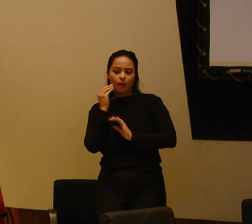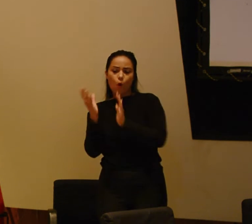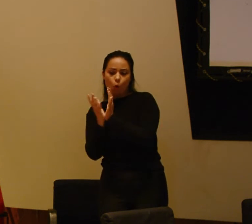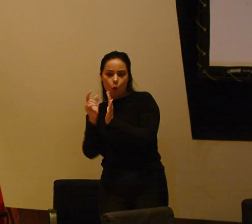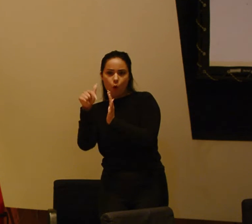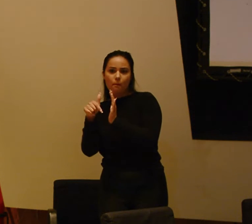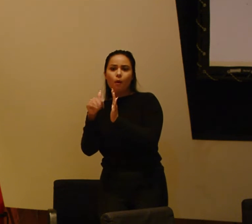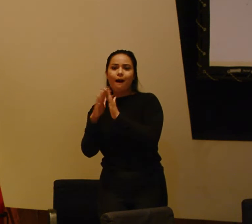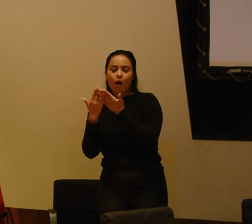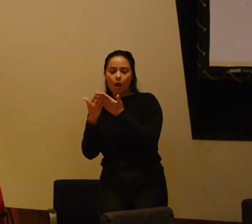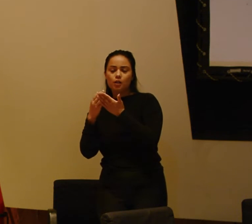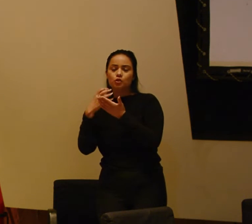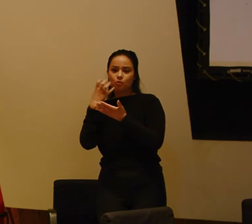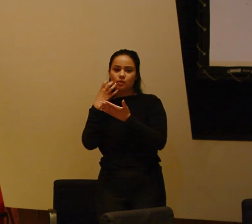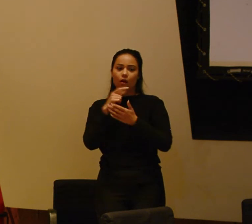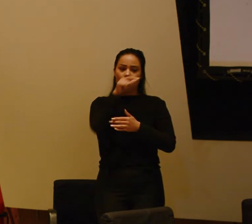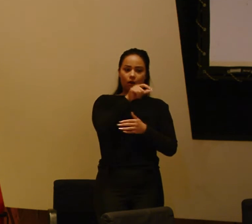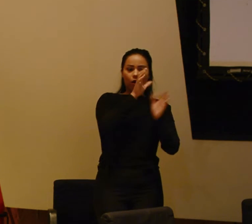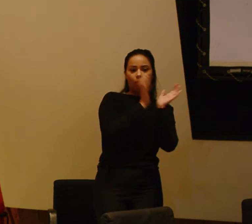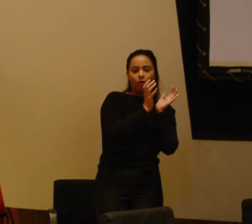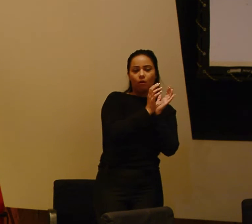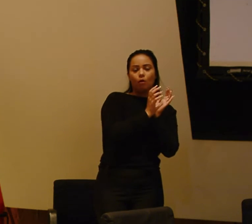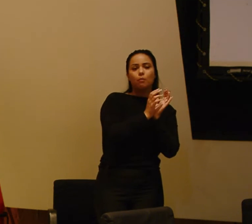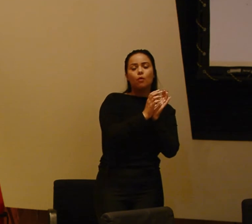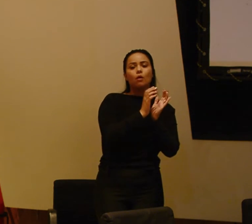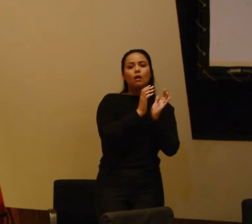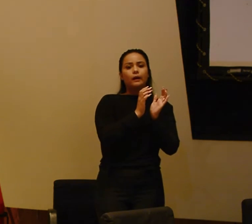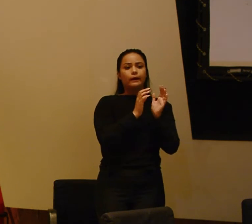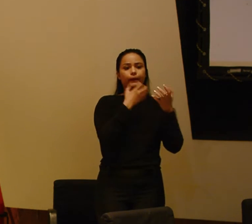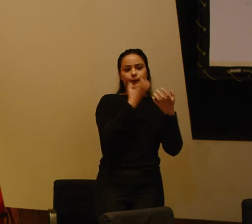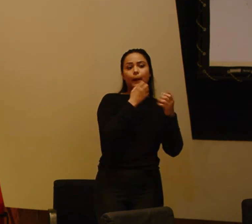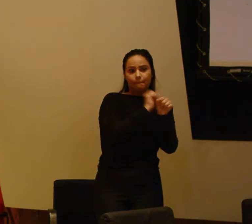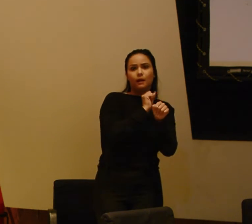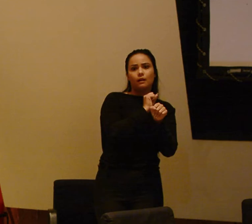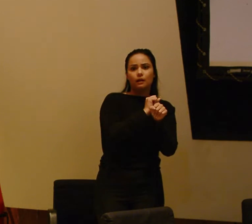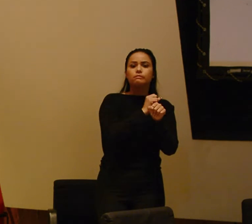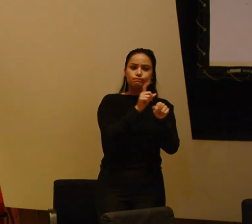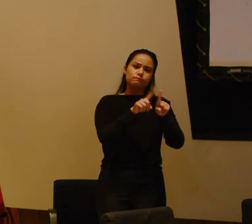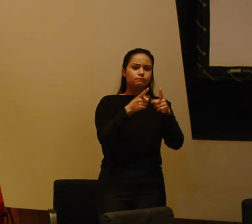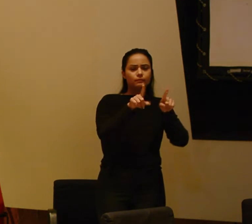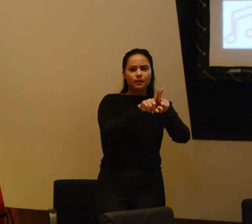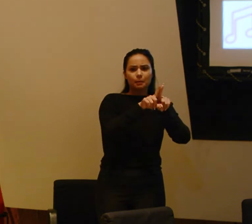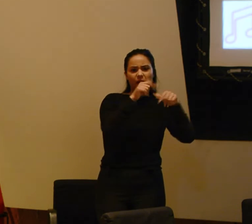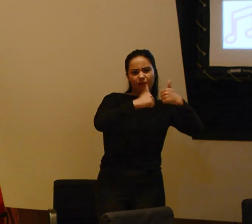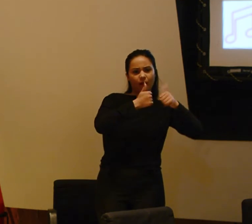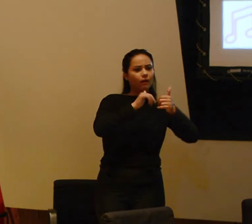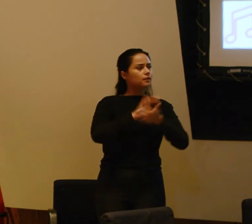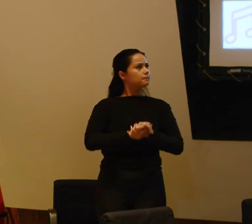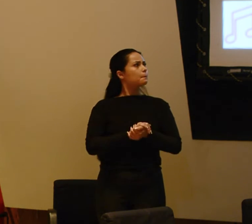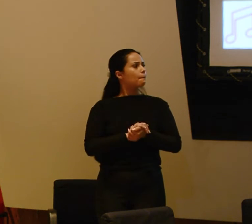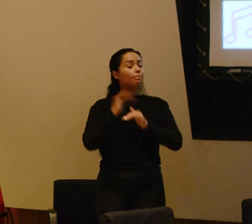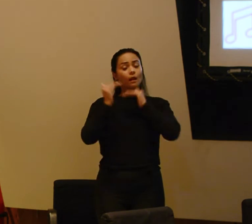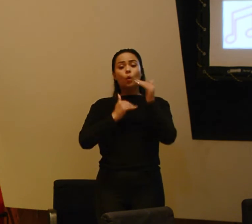ter aula de música, e 40 que estavam num grupo controle esperando, mas também estavam sendo avaliadas. Quando a